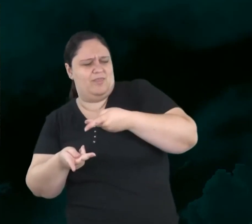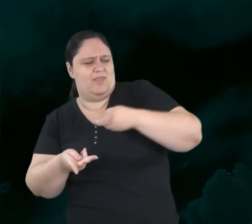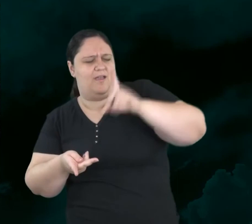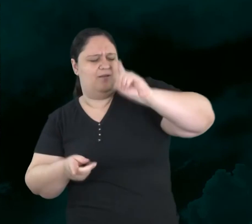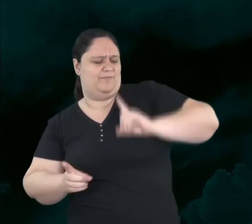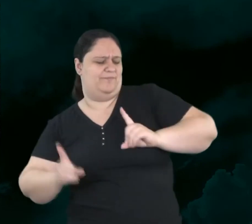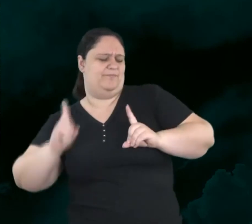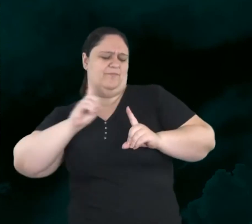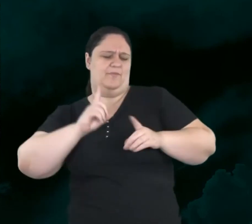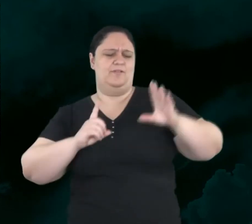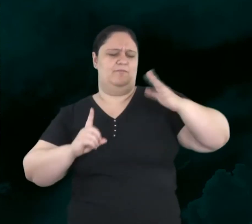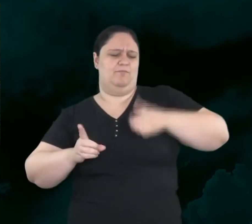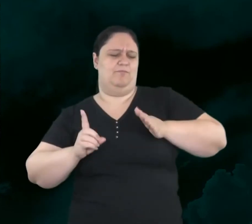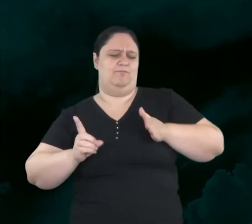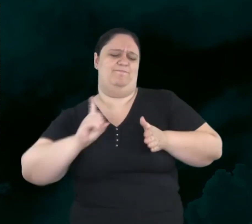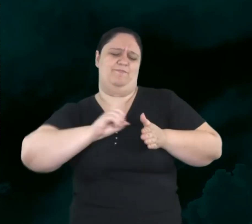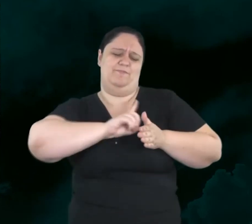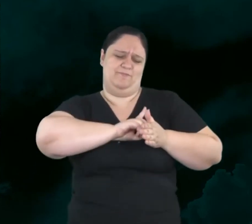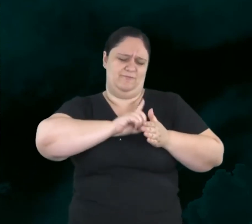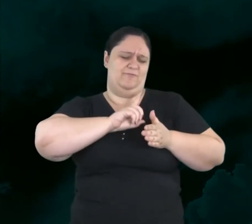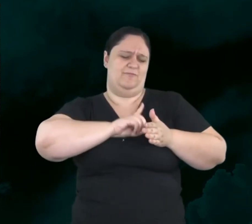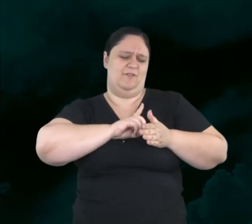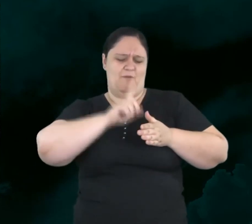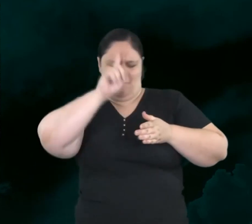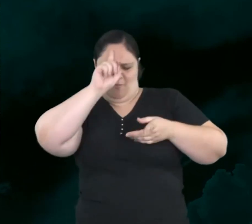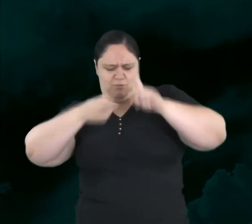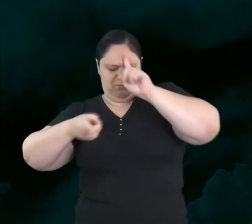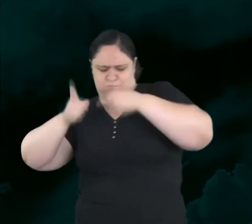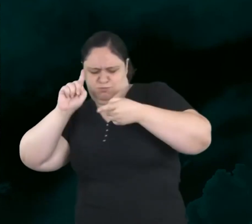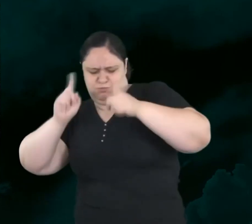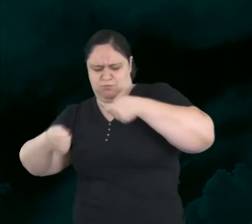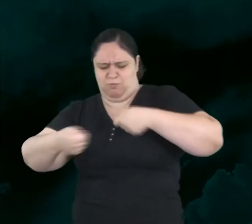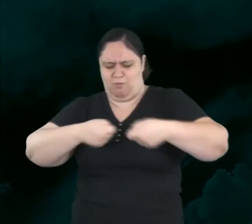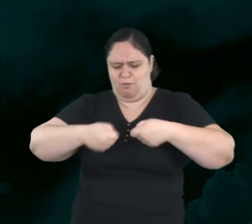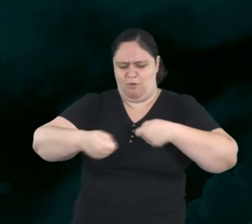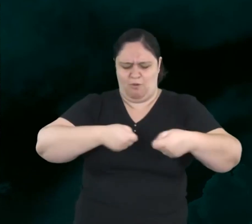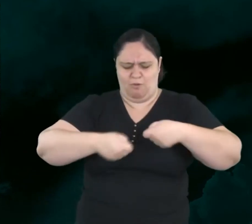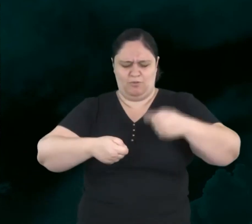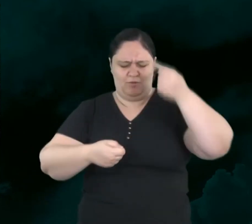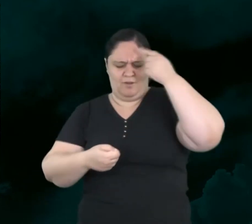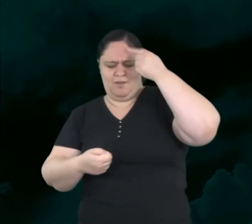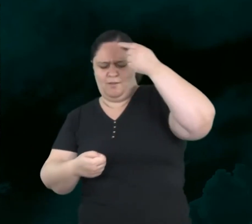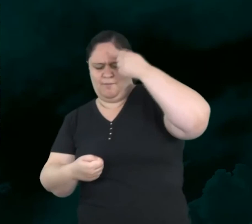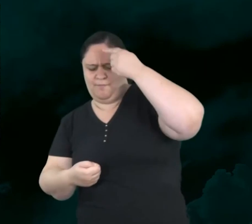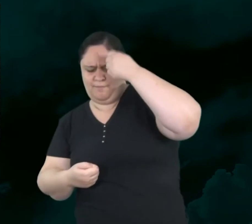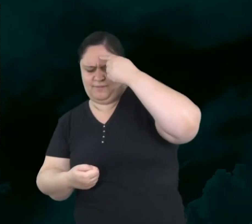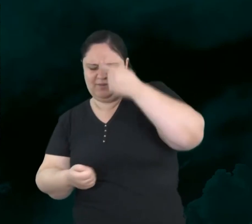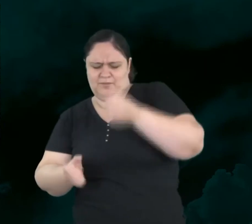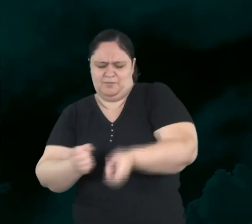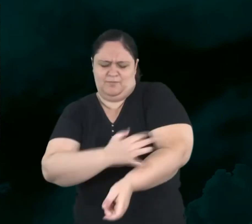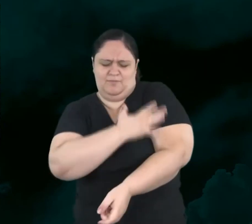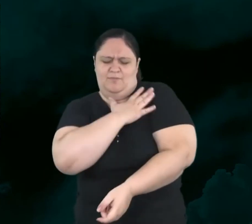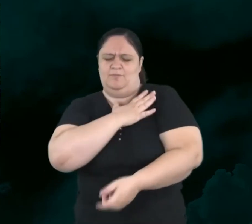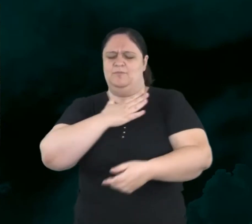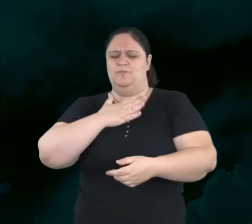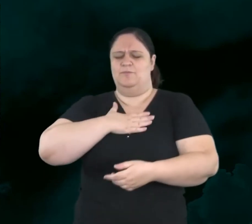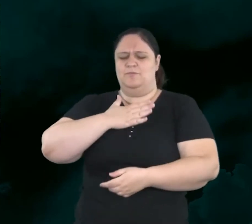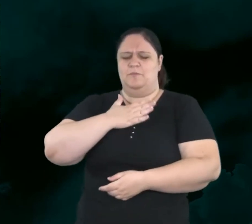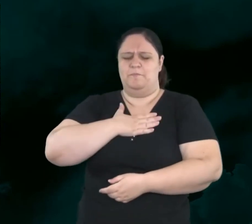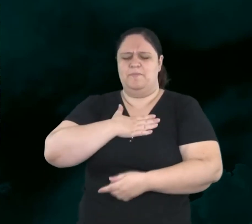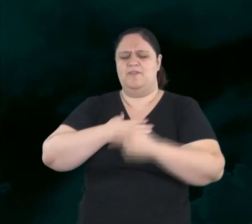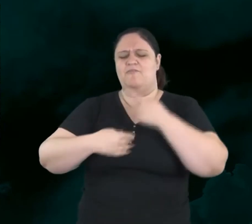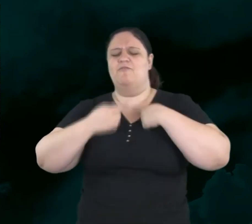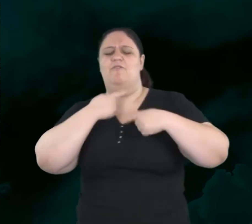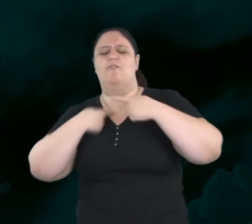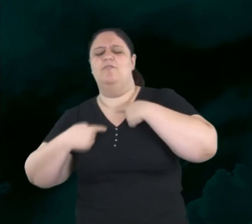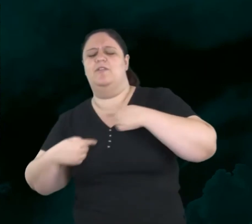coração, te convidar para ser dono nos nossos pensamentos, das nossas emoções, nas nossas